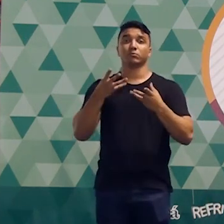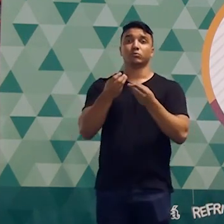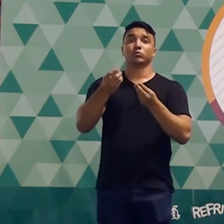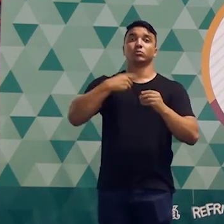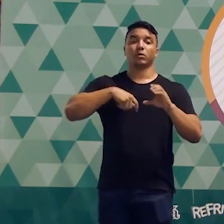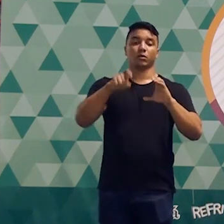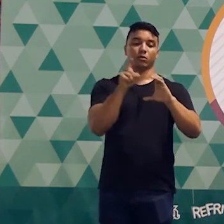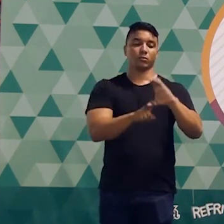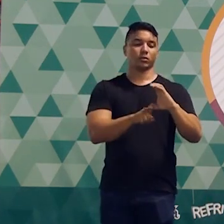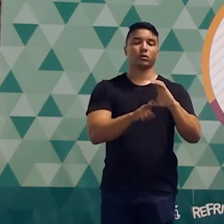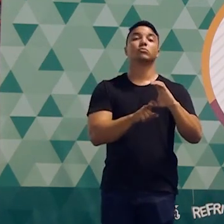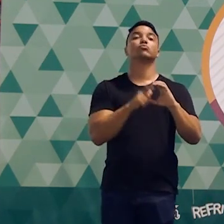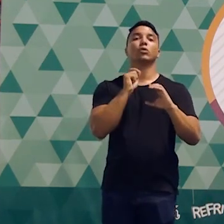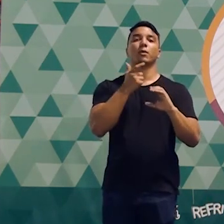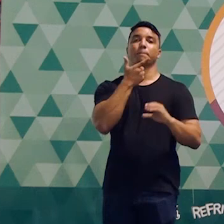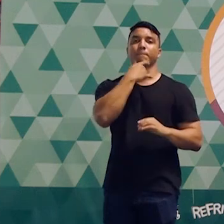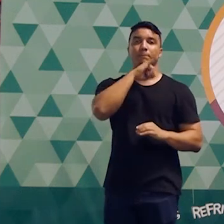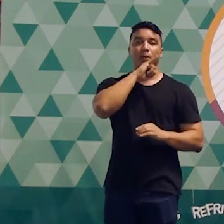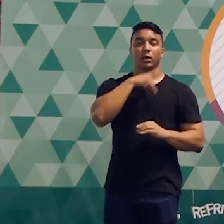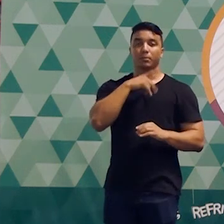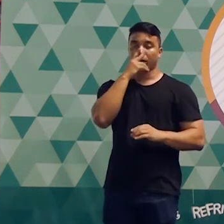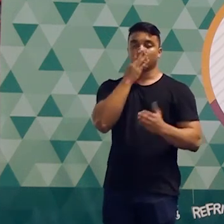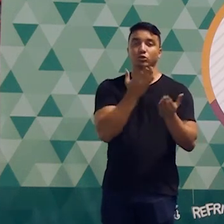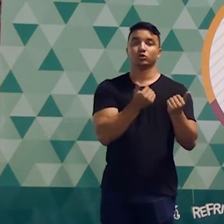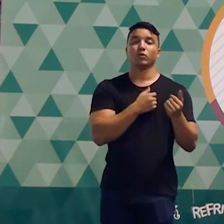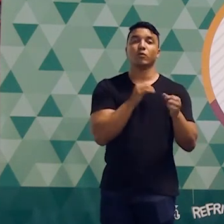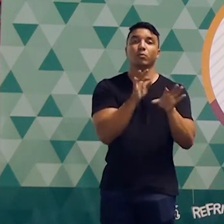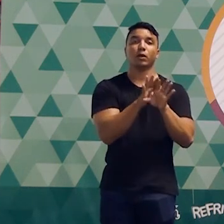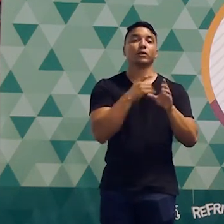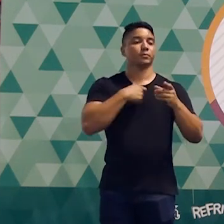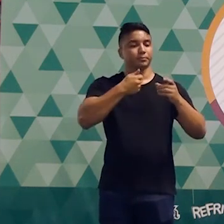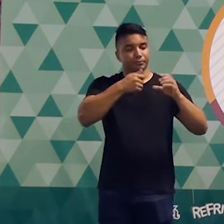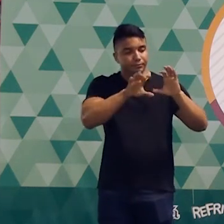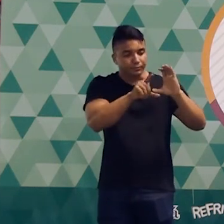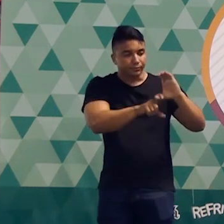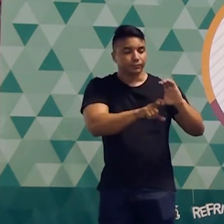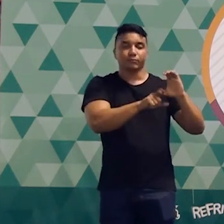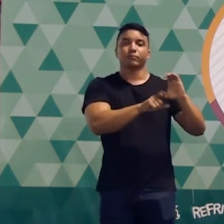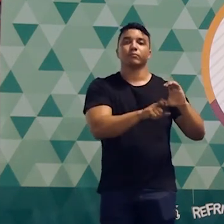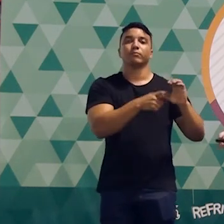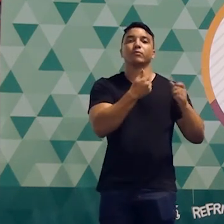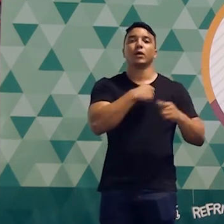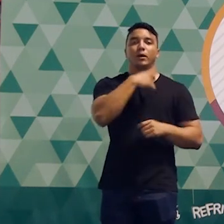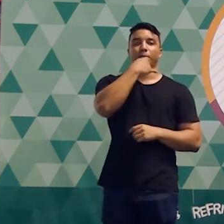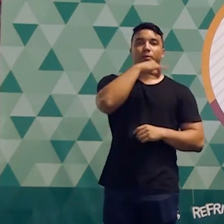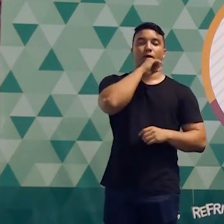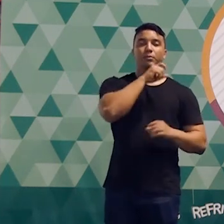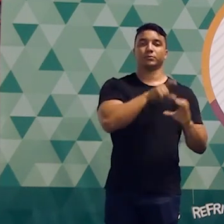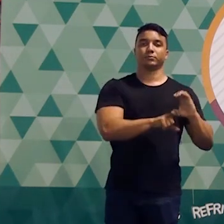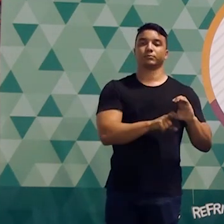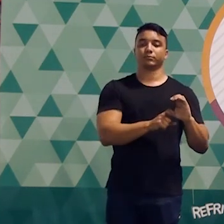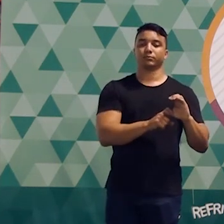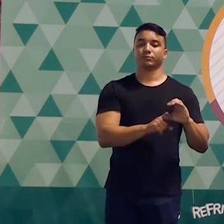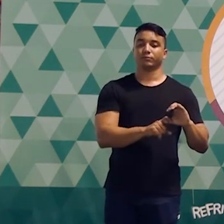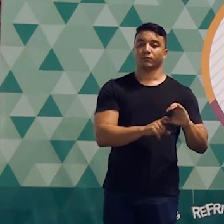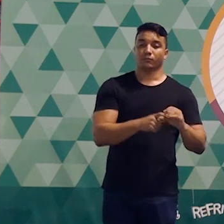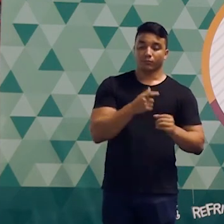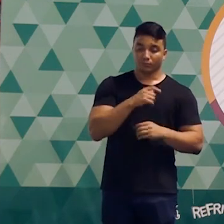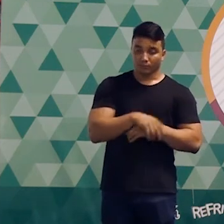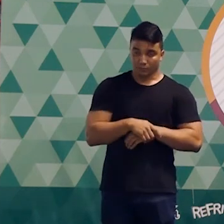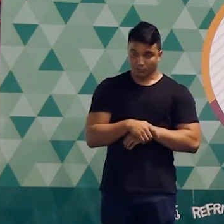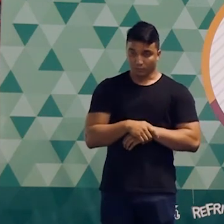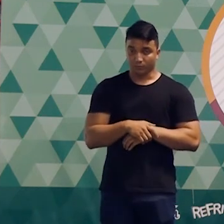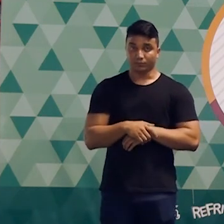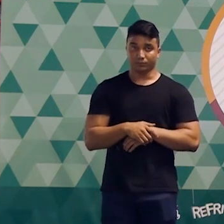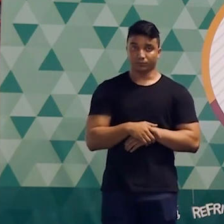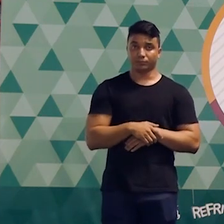estar dependentes dos pais. Então, você é um jovem completo, que é aquele jovem que depende economicamente do pai. Certo? Agora, o importante aqui é